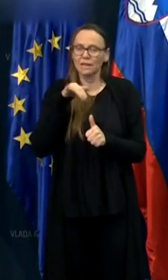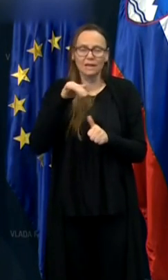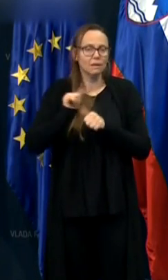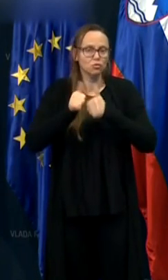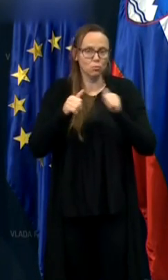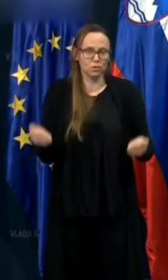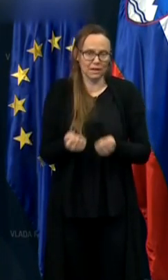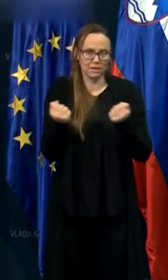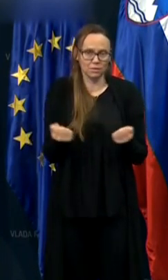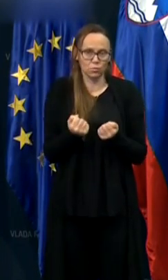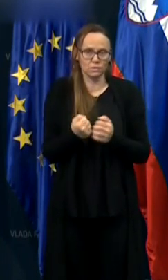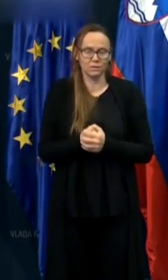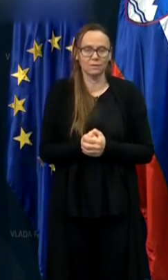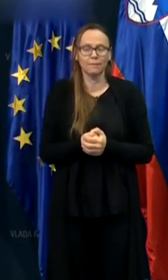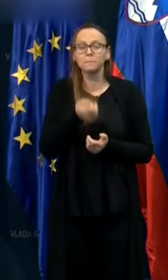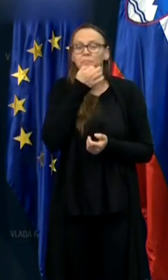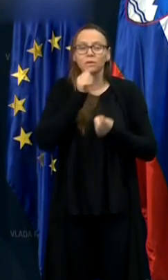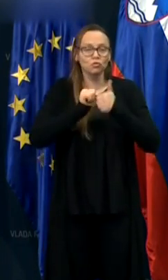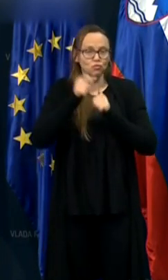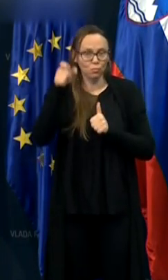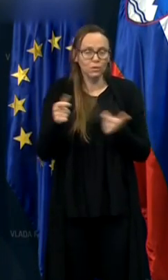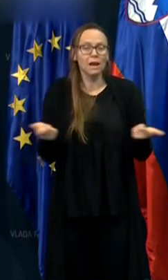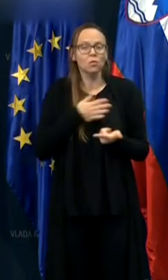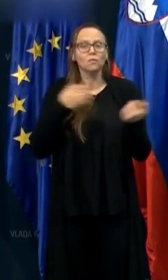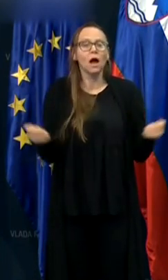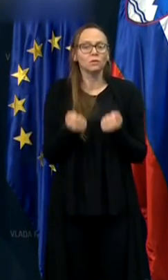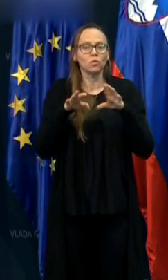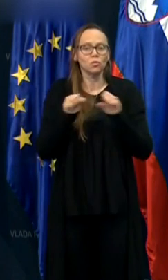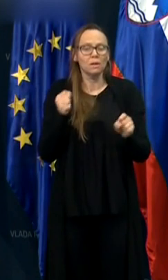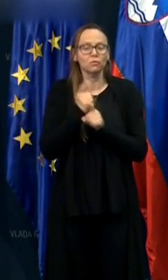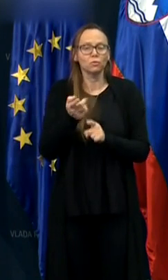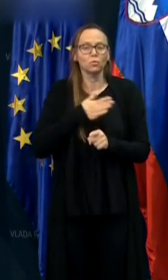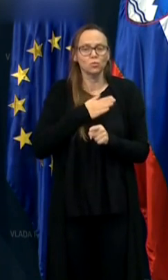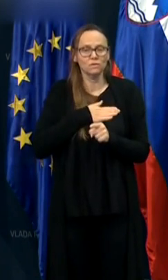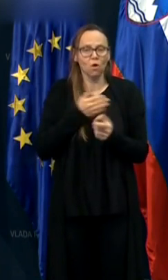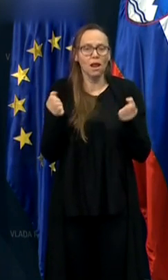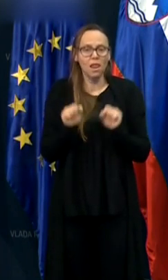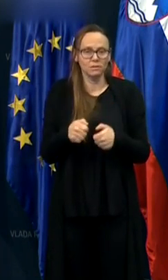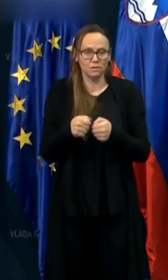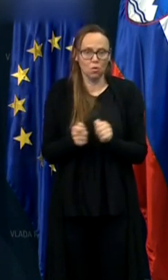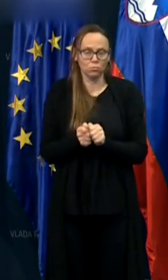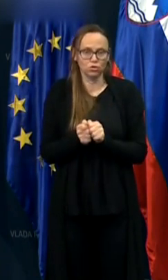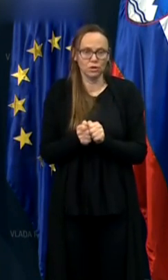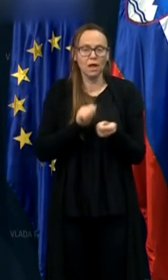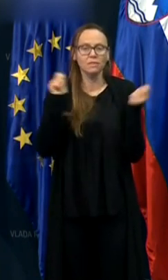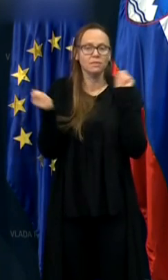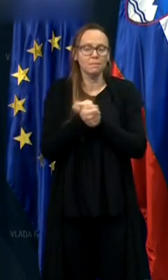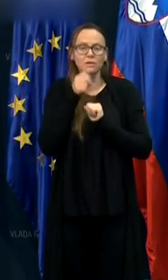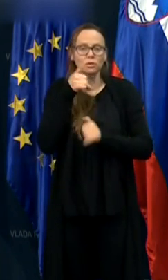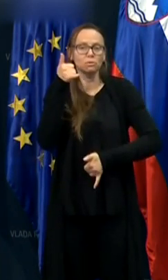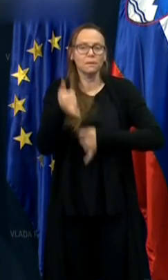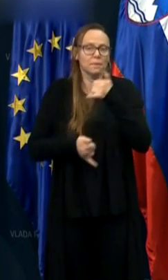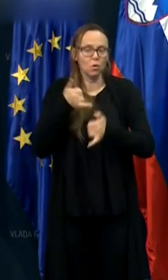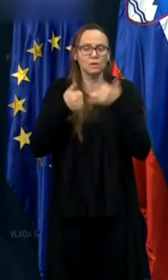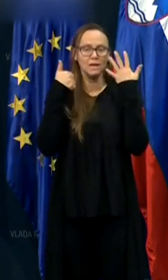športnih aktivnosti. Če ste športnik, lahko svojo aktivnost opravite tudi v svoji lastni občini. Namesto, da boste